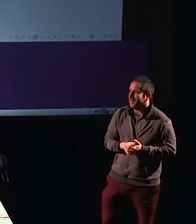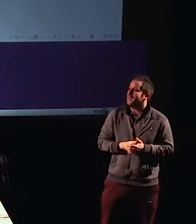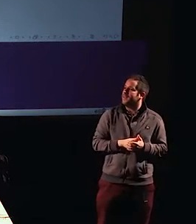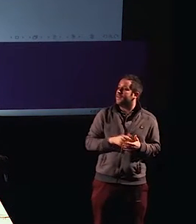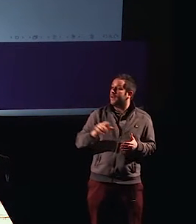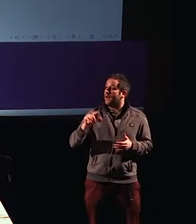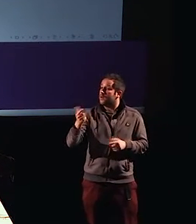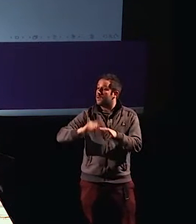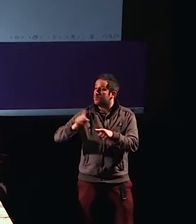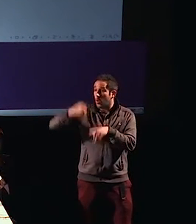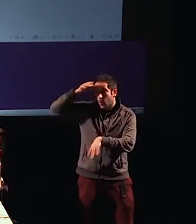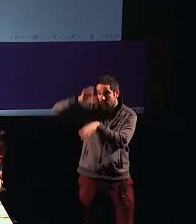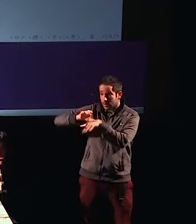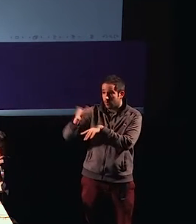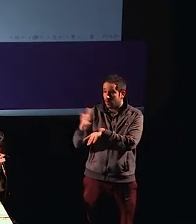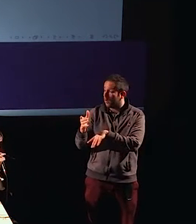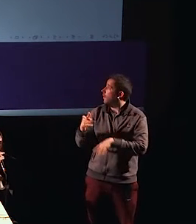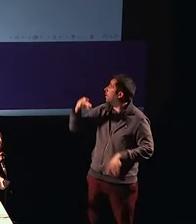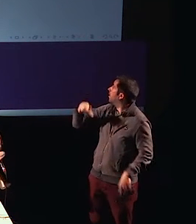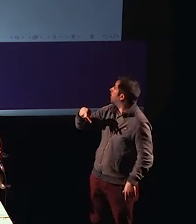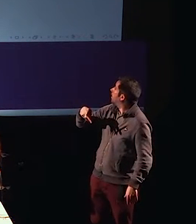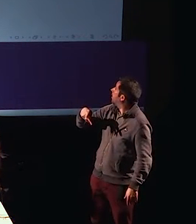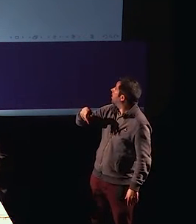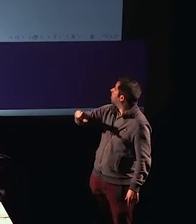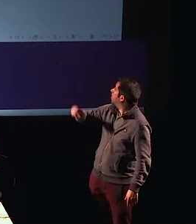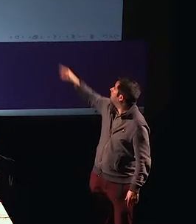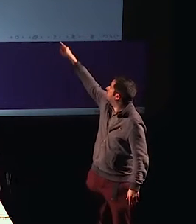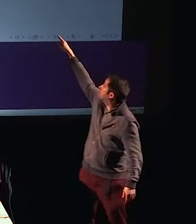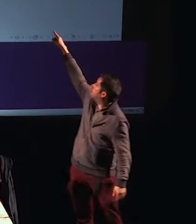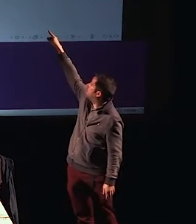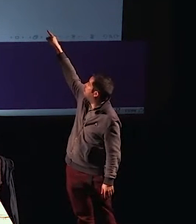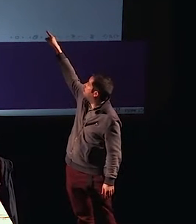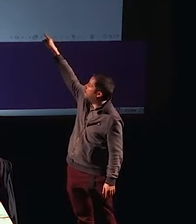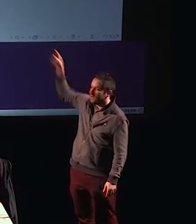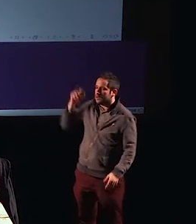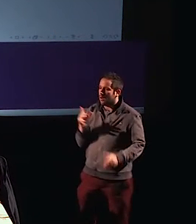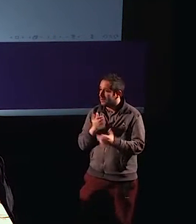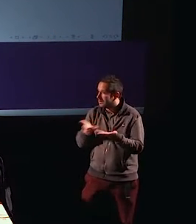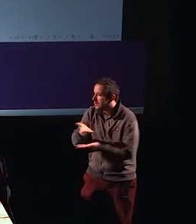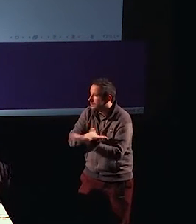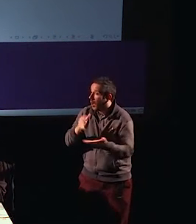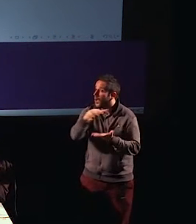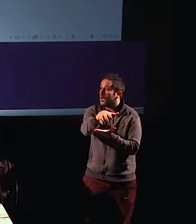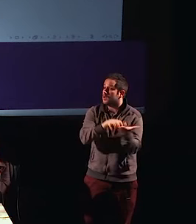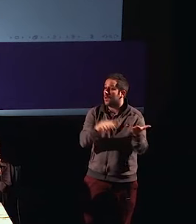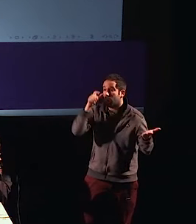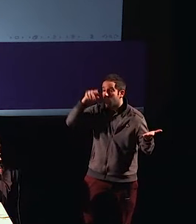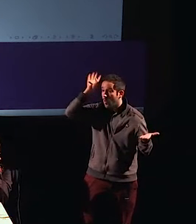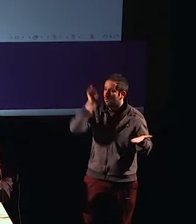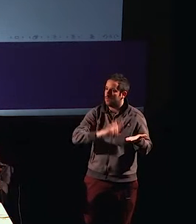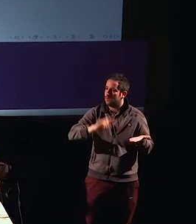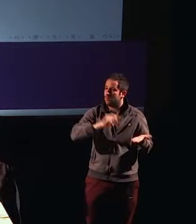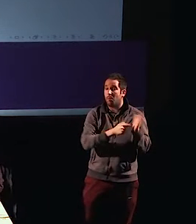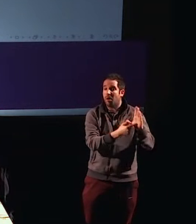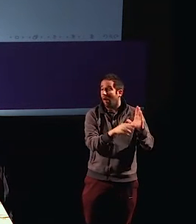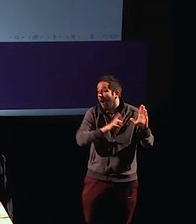Et la deuxième chose, c'est le concept de parésia, sur lequel on va s'arrêter un peu plus longtemps, parce que c'est un texte de Foucault qu'on présente